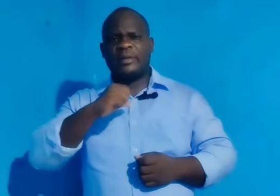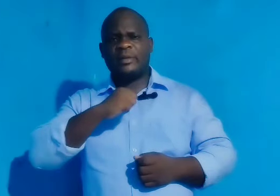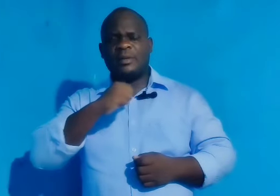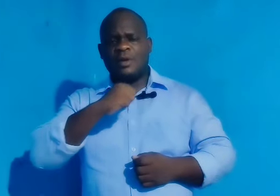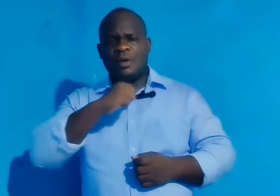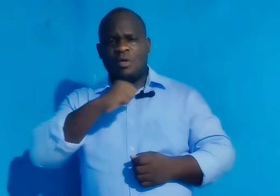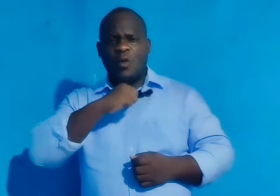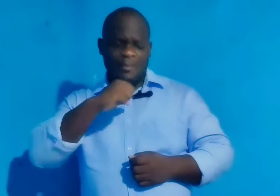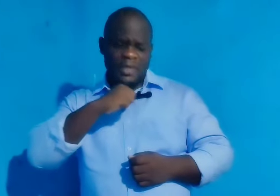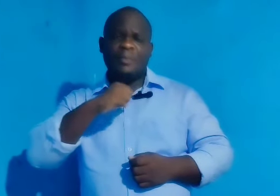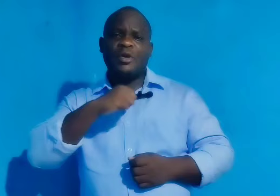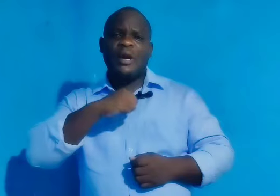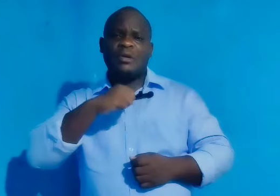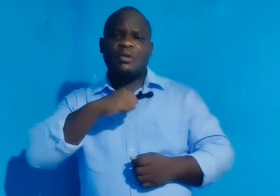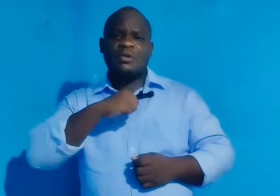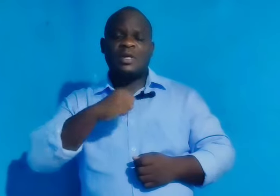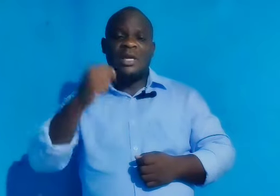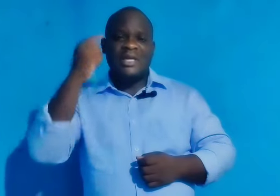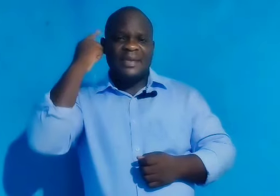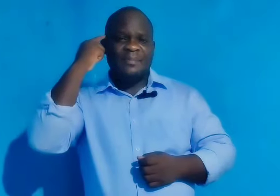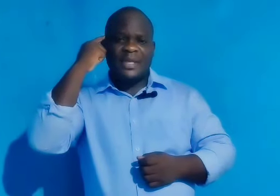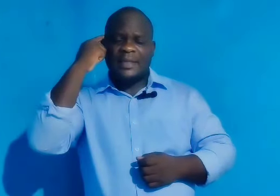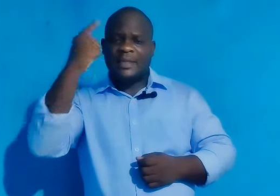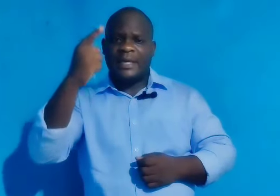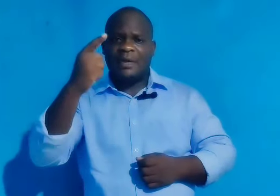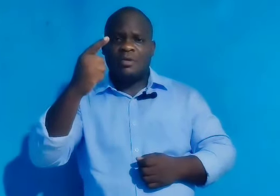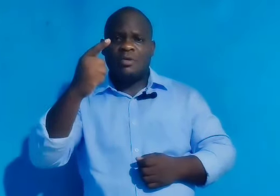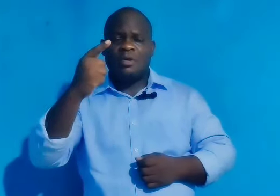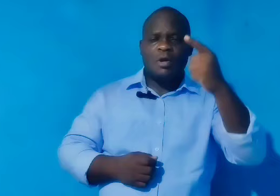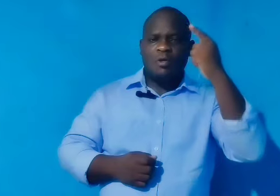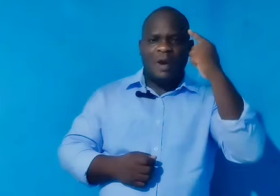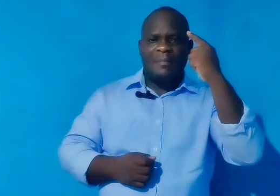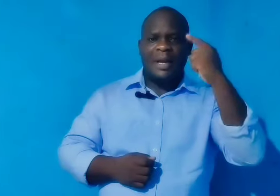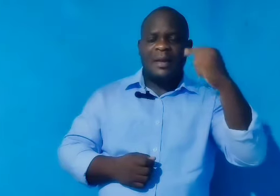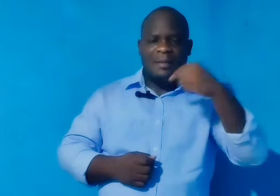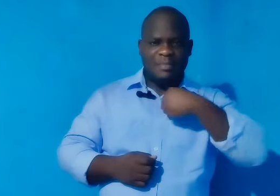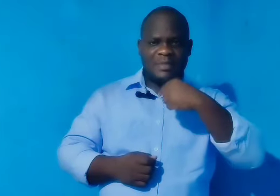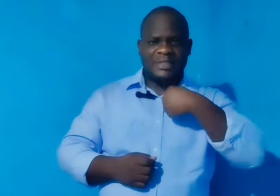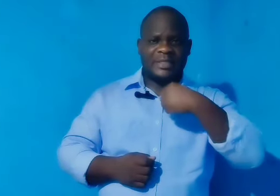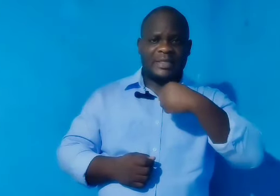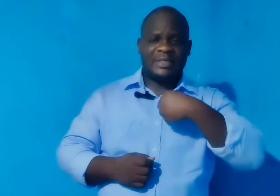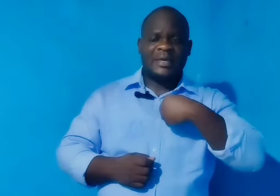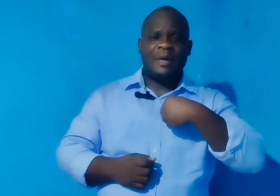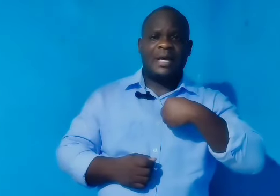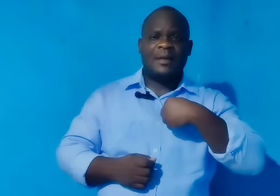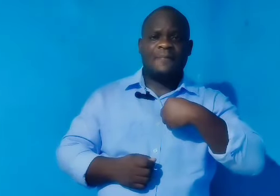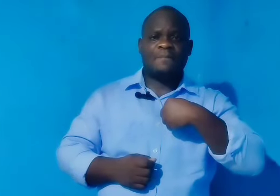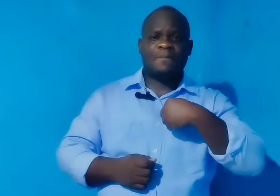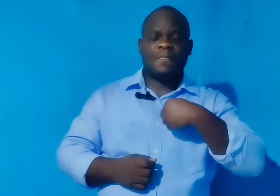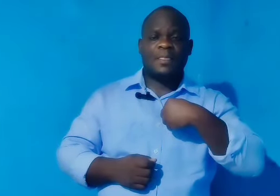Kambia moe wako Yambia kili yako Kwamba mimi sita katotamaa